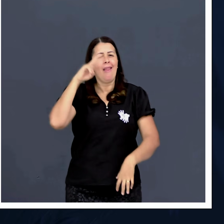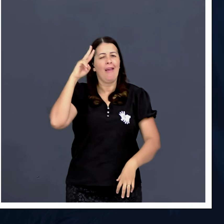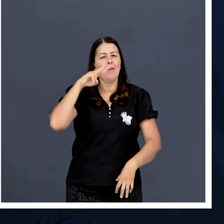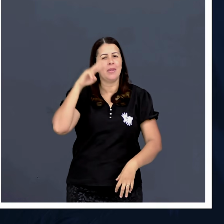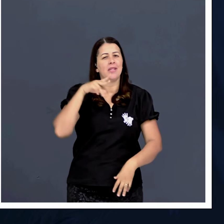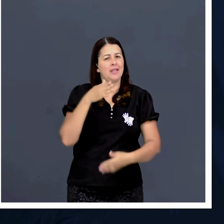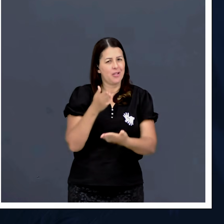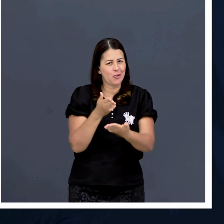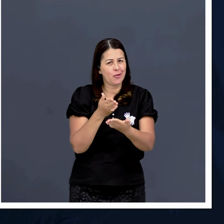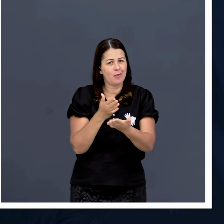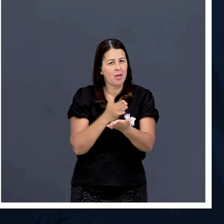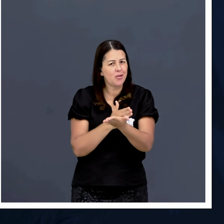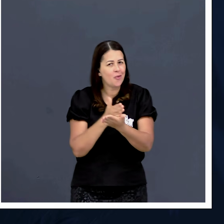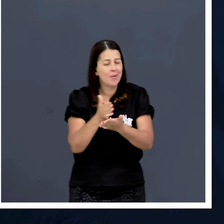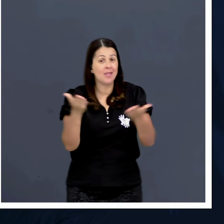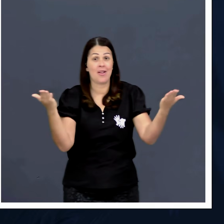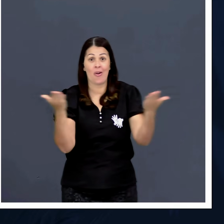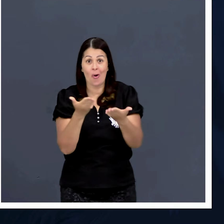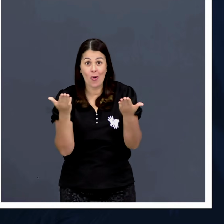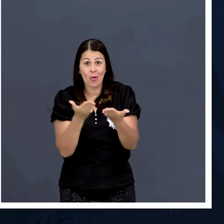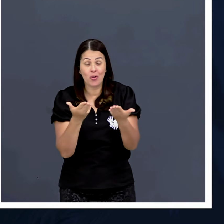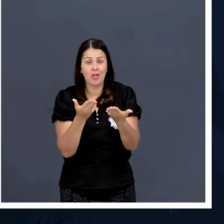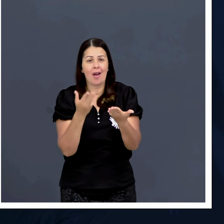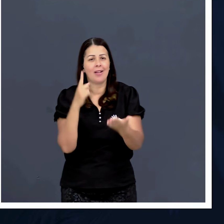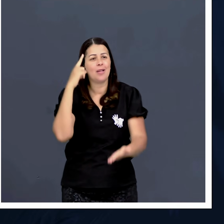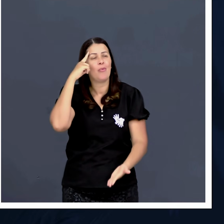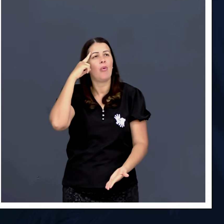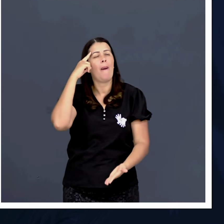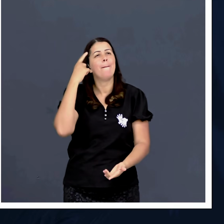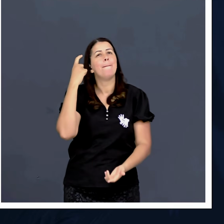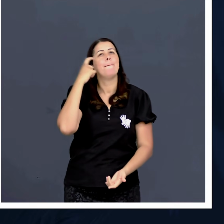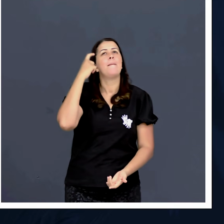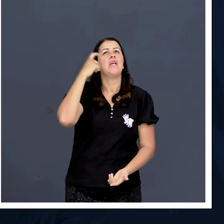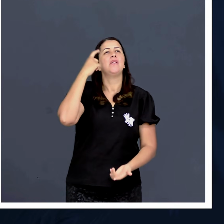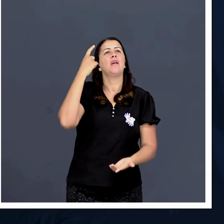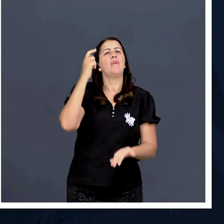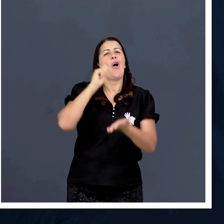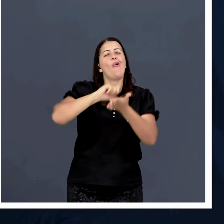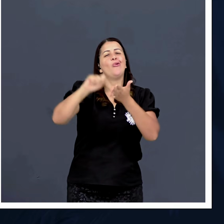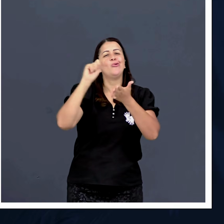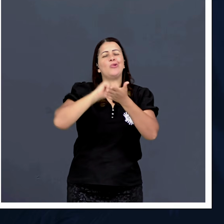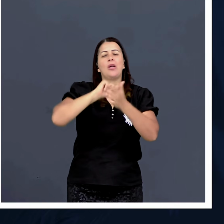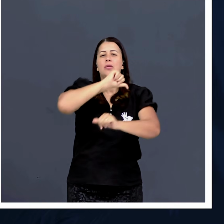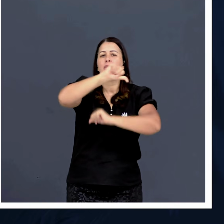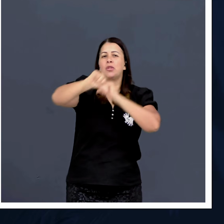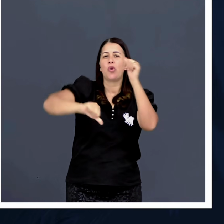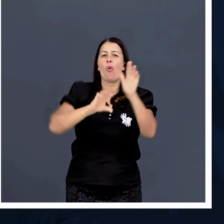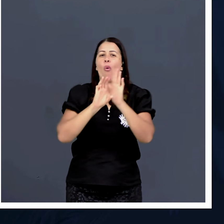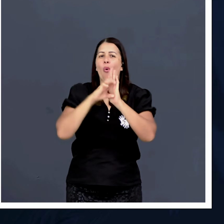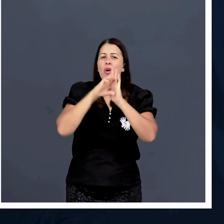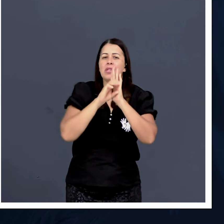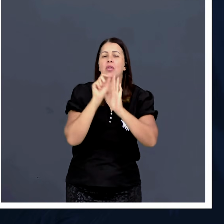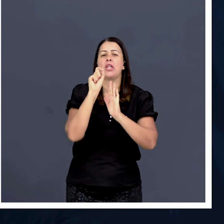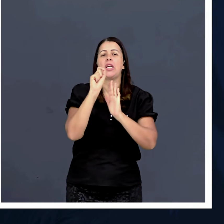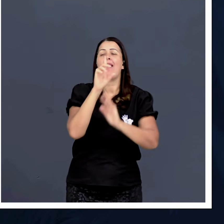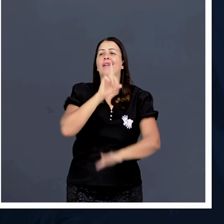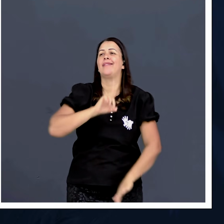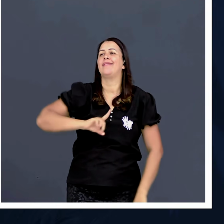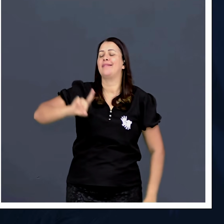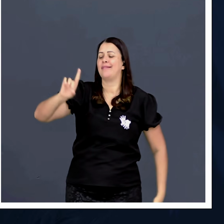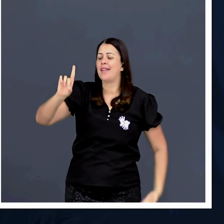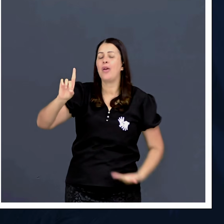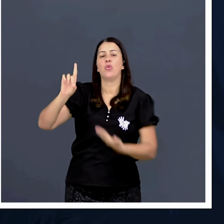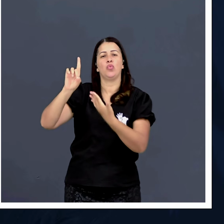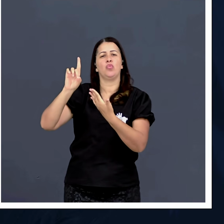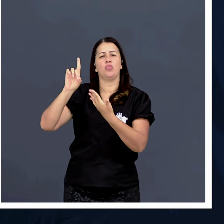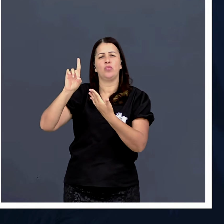disso. Mas comece hoje a reformular, a reescrever o conceito de quem Ele é para você,